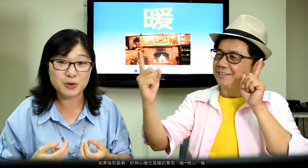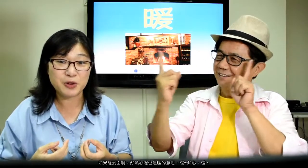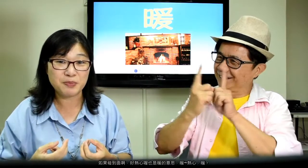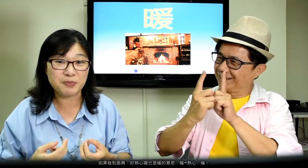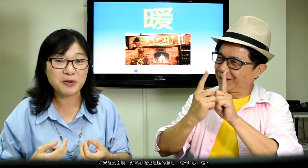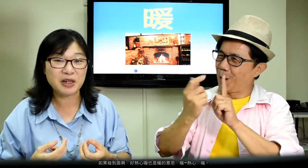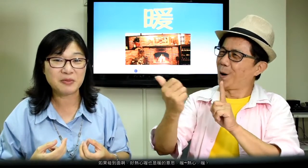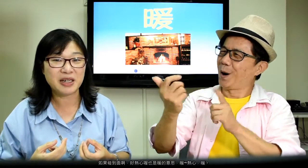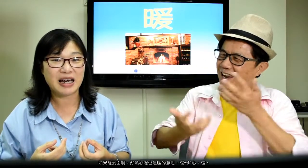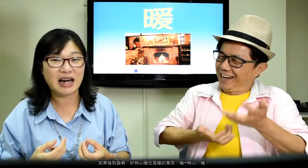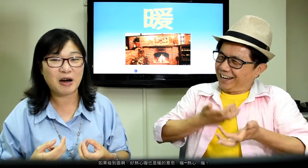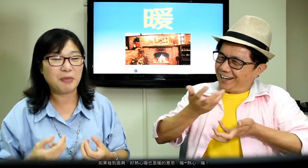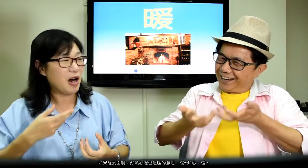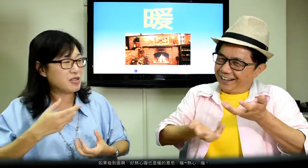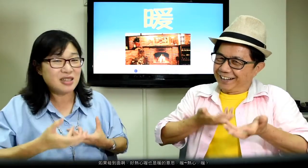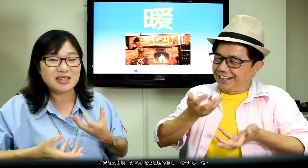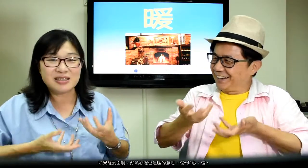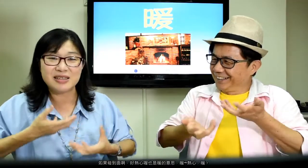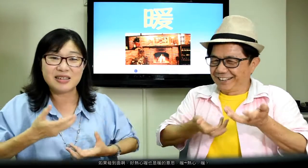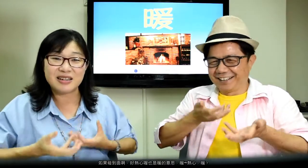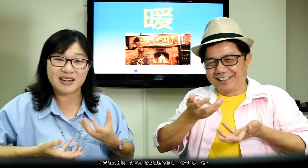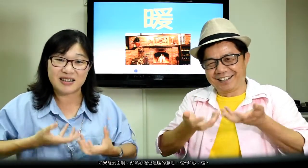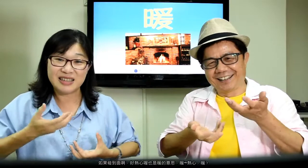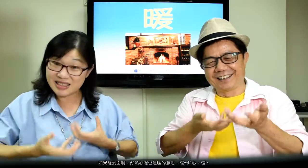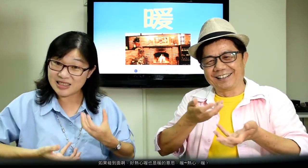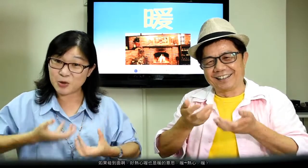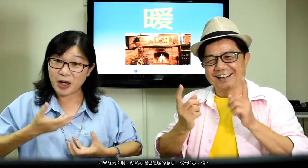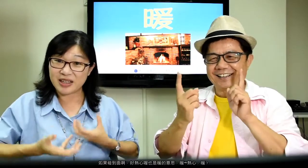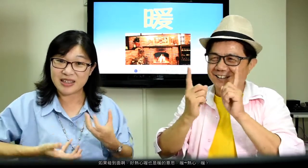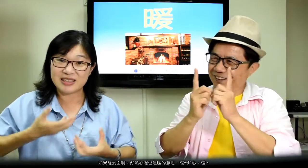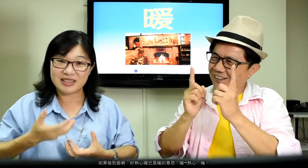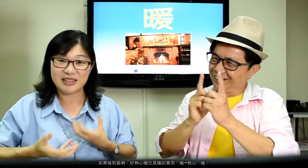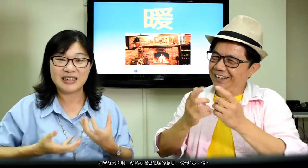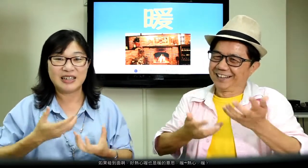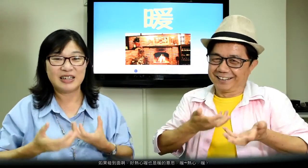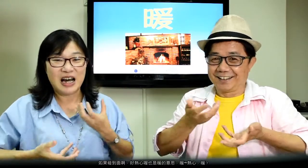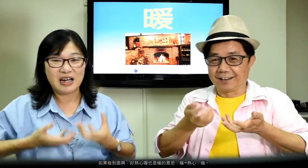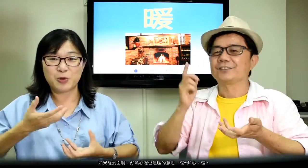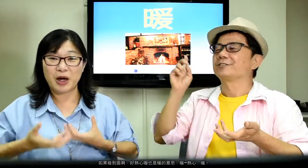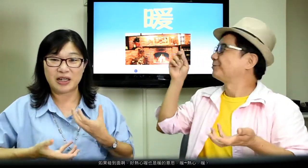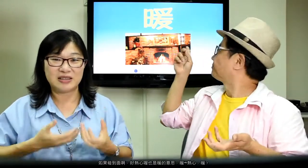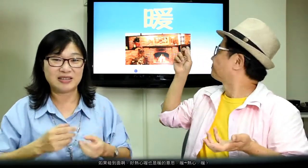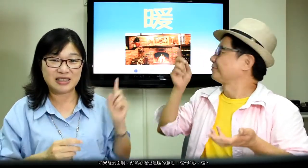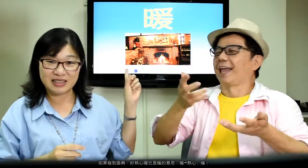果碰到面啊，好棒，好热心哦，也是暖的意思，暖，热